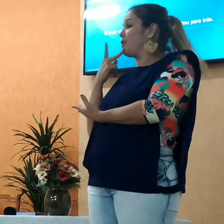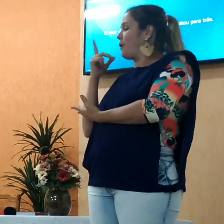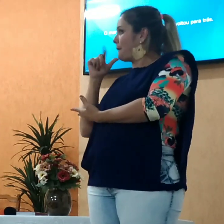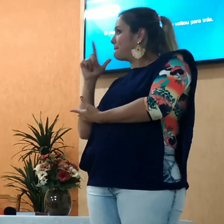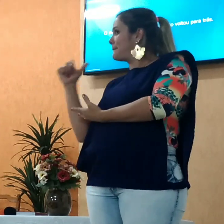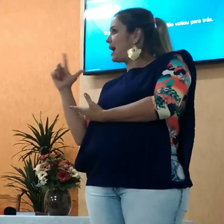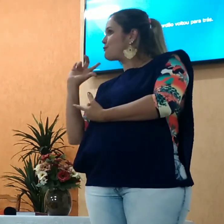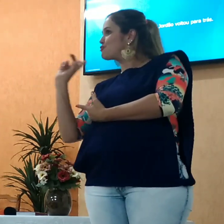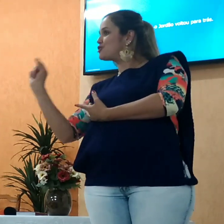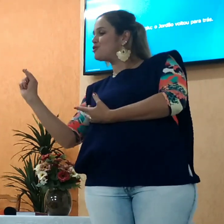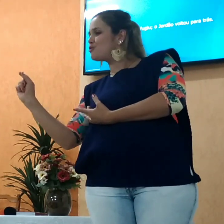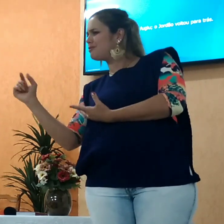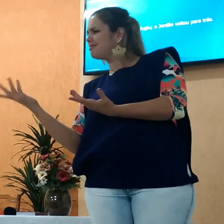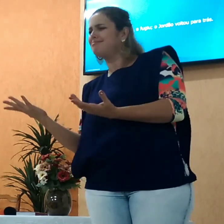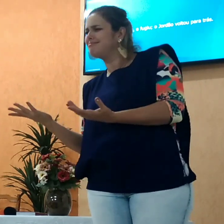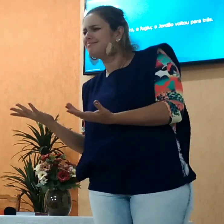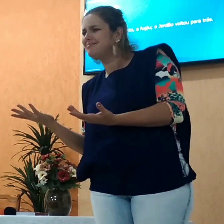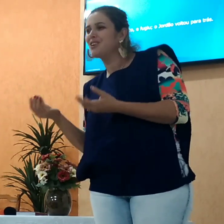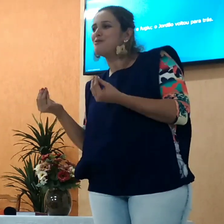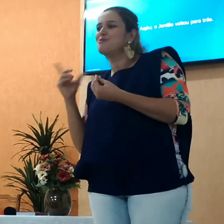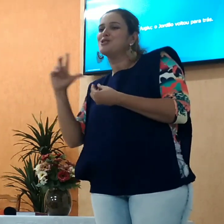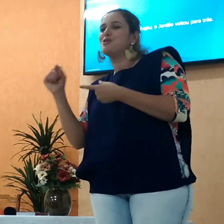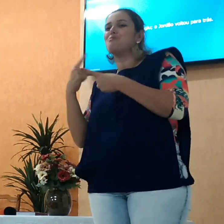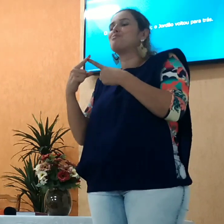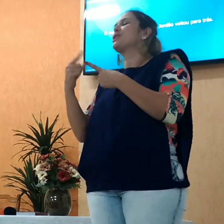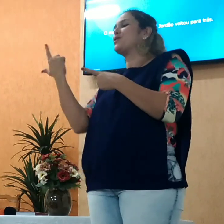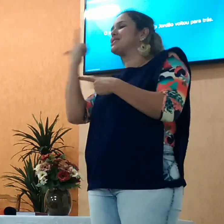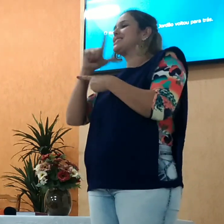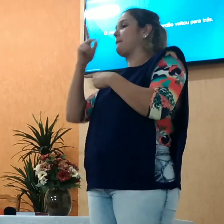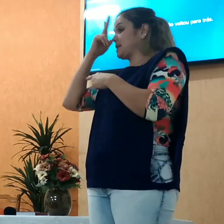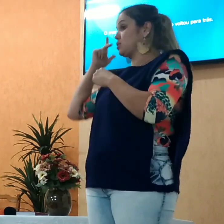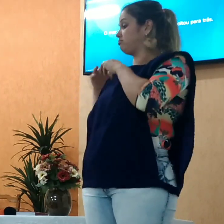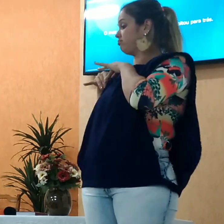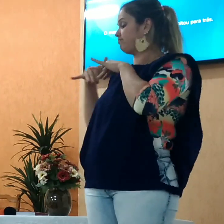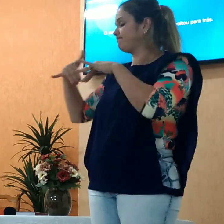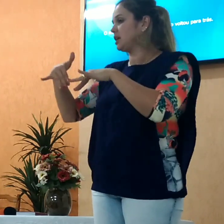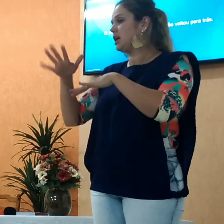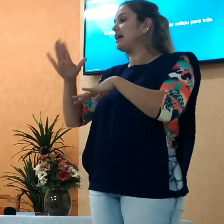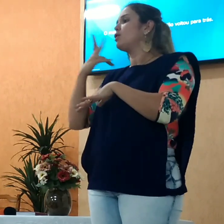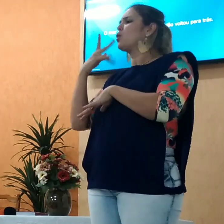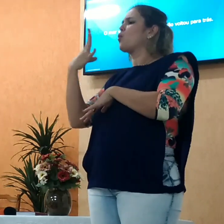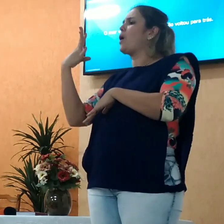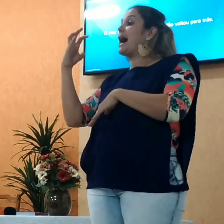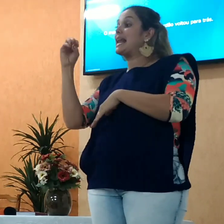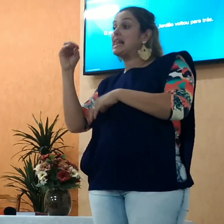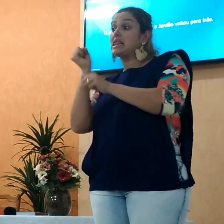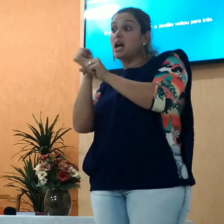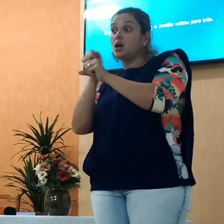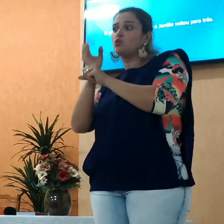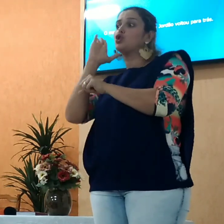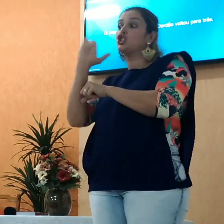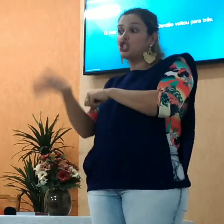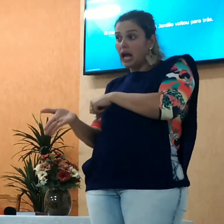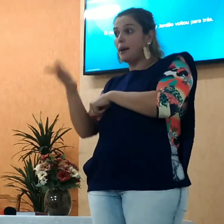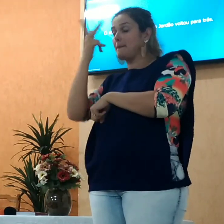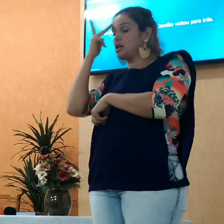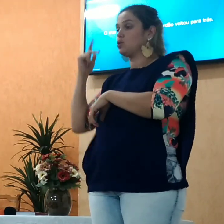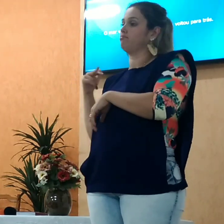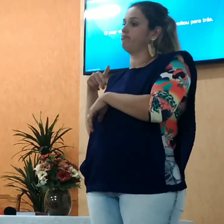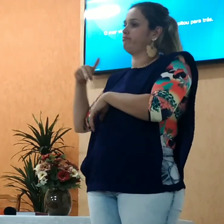Jordão voltou atrás. Agora, depois de 40 anos, ele lá no deserto já tinha atravessado o mar vermelho. Eles queriam